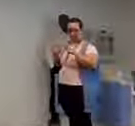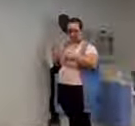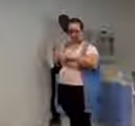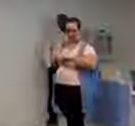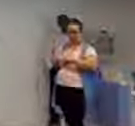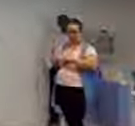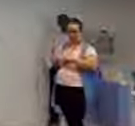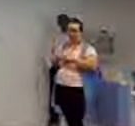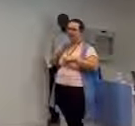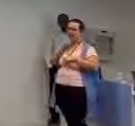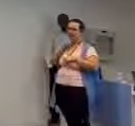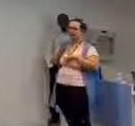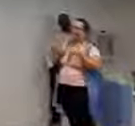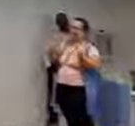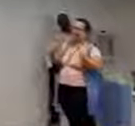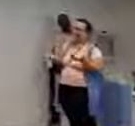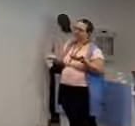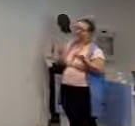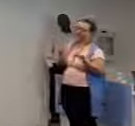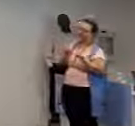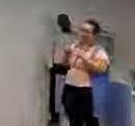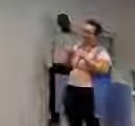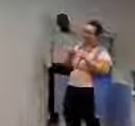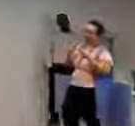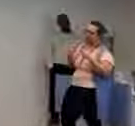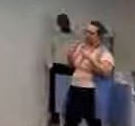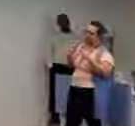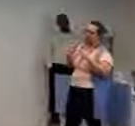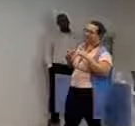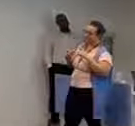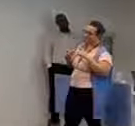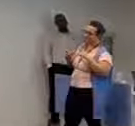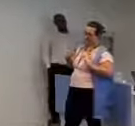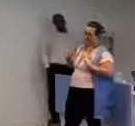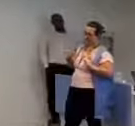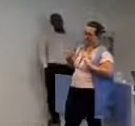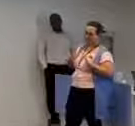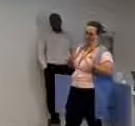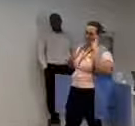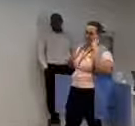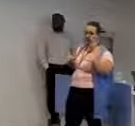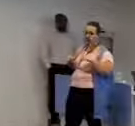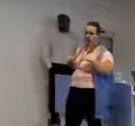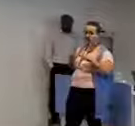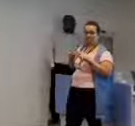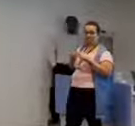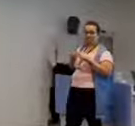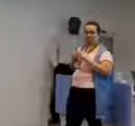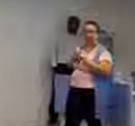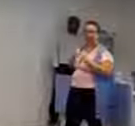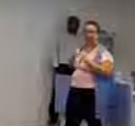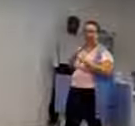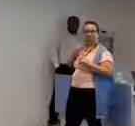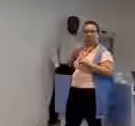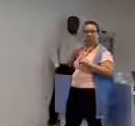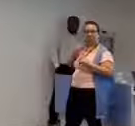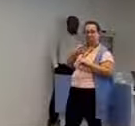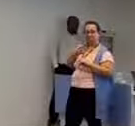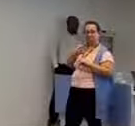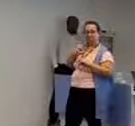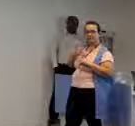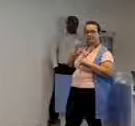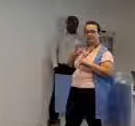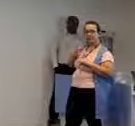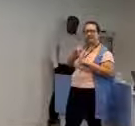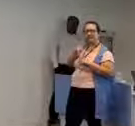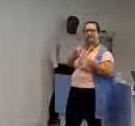Então, esse retrabalho, que ele é inerente, né, ao processo, sempre foi, isso era